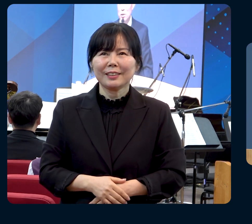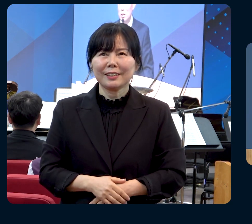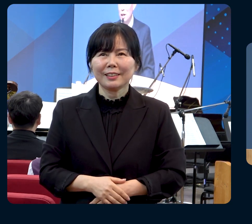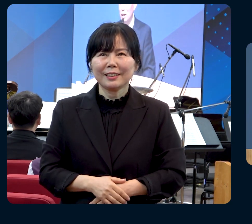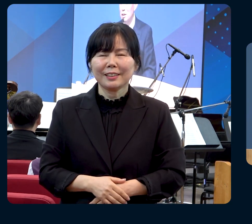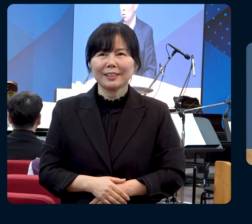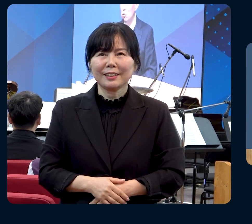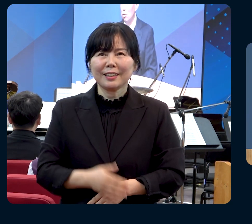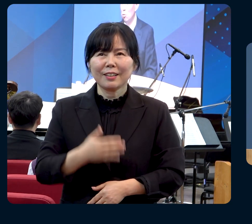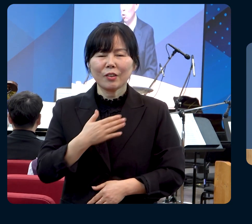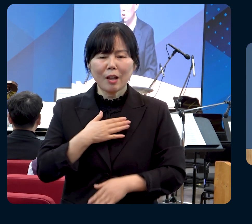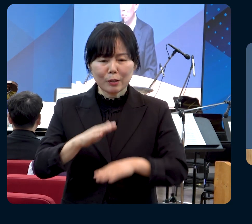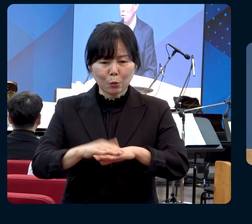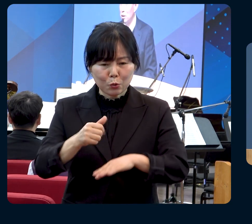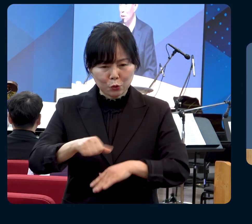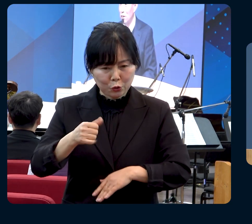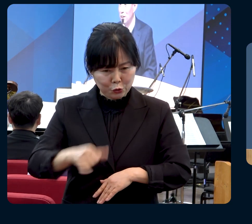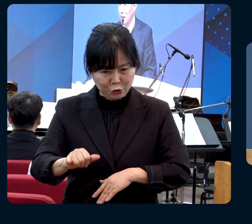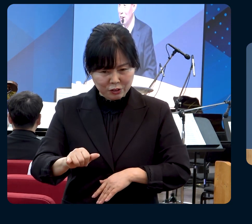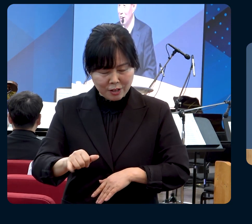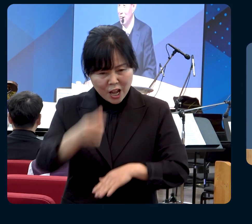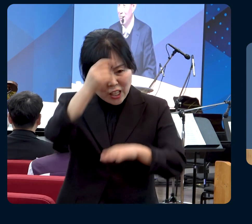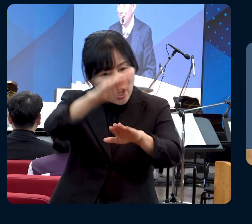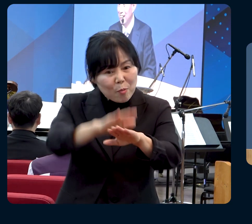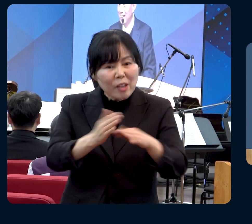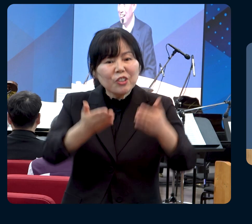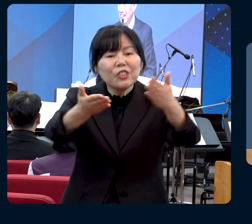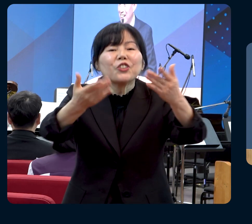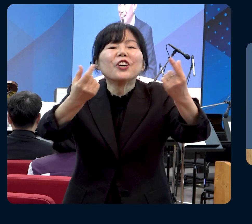가만히 보니까 제가 이 손주를 워십하고 있는 것 같아.